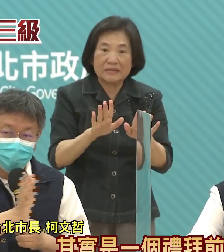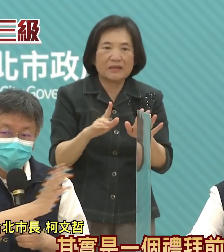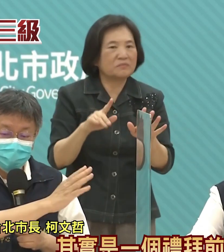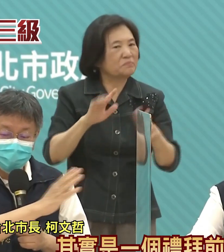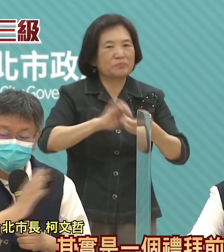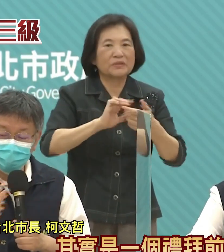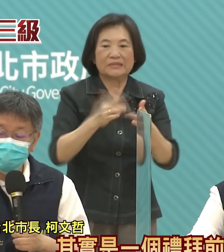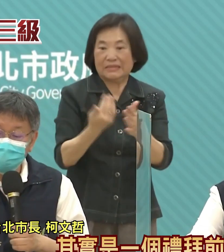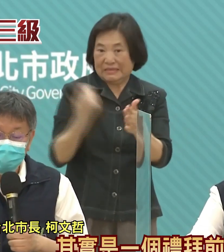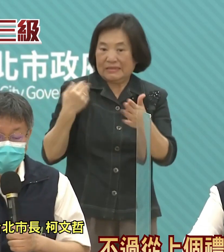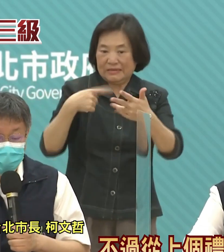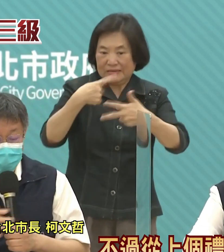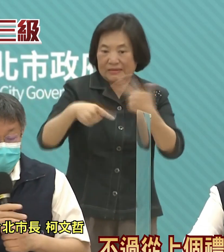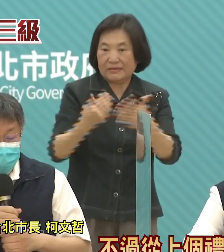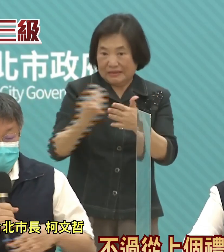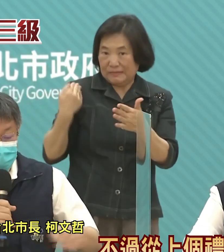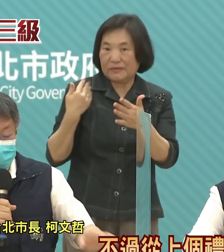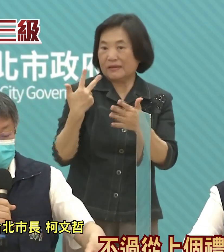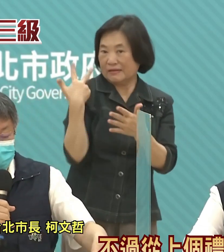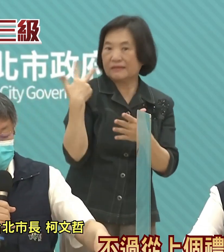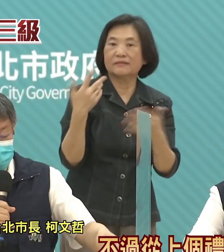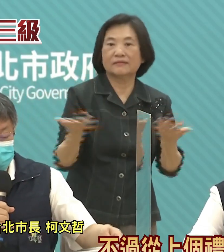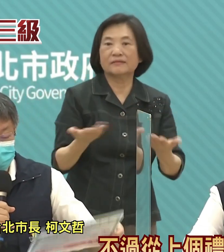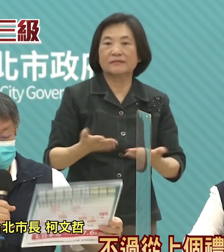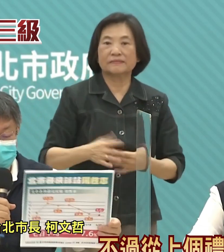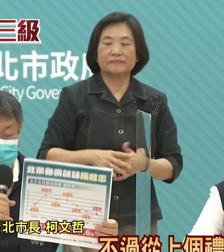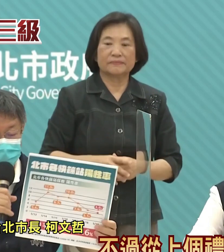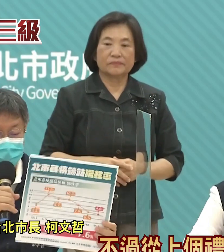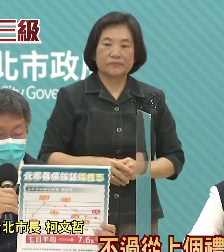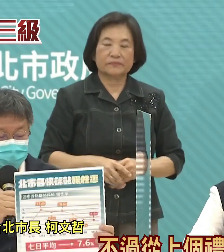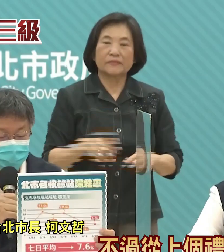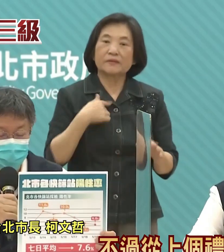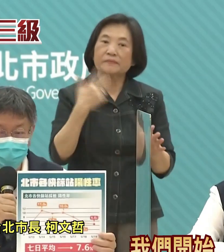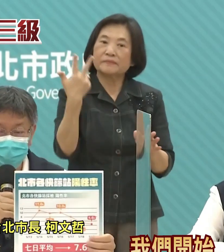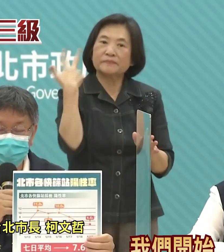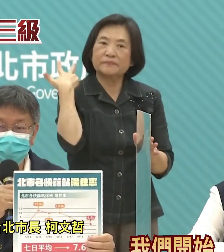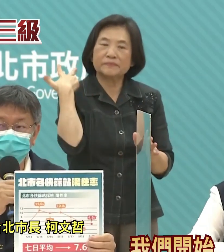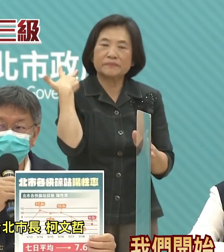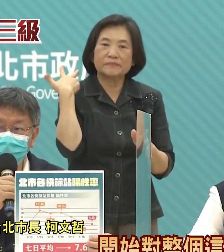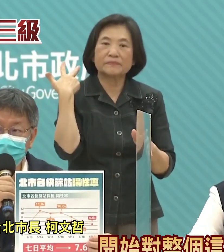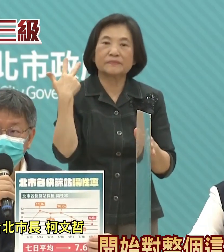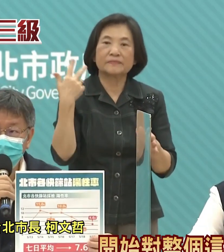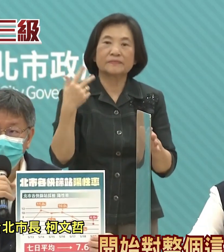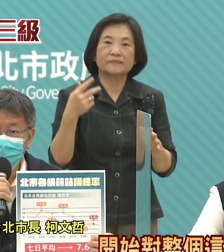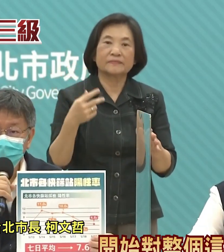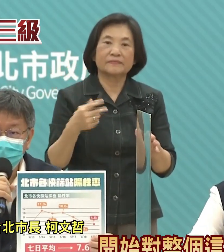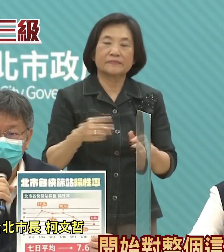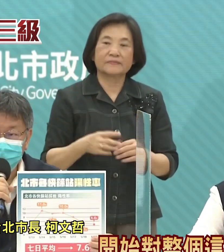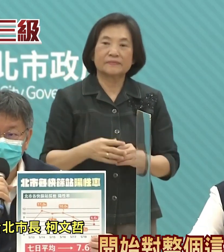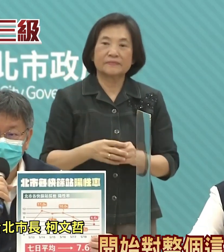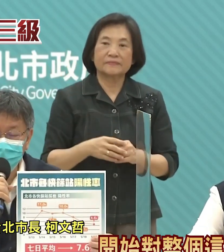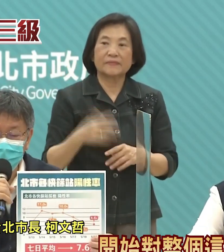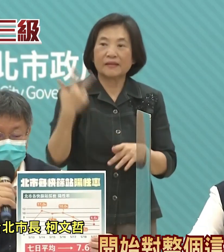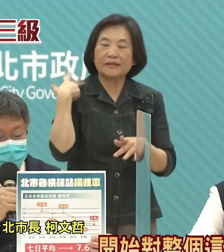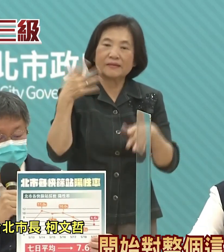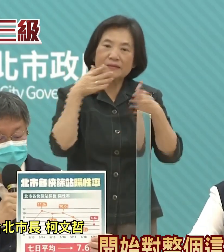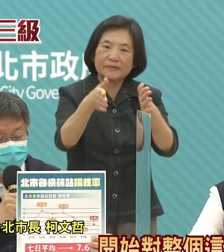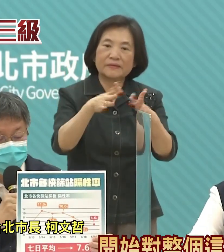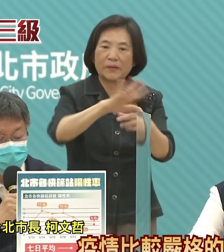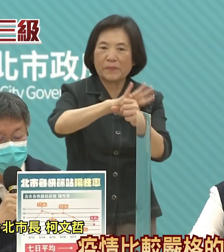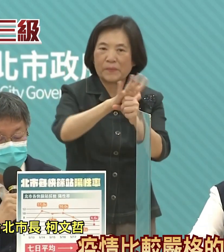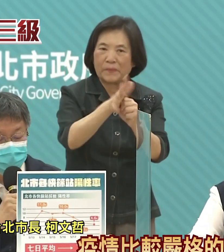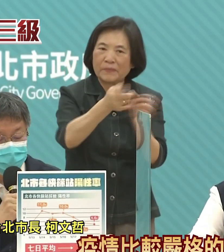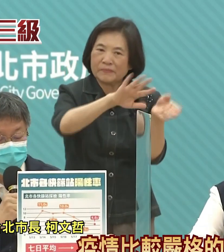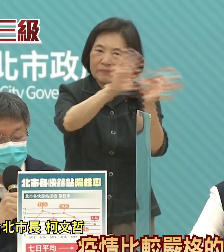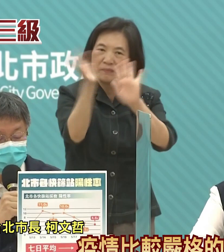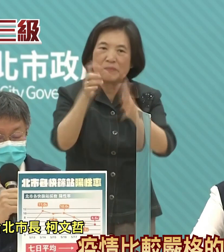实是一个礼拜前的状况。不过从上个礼拜五我们开始对整个这